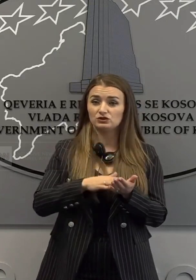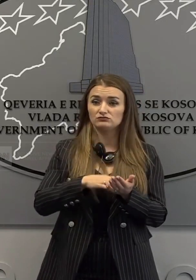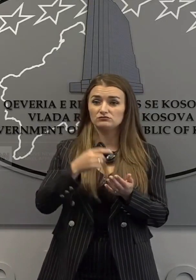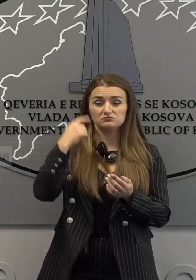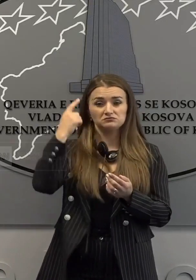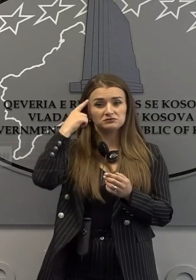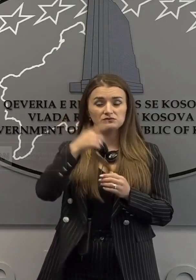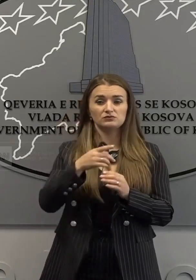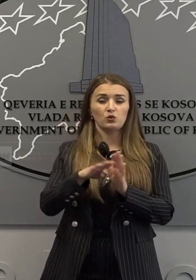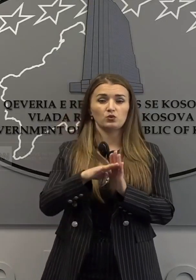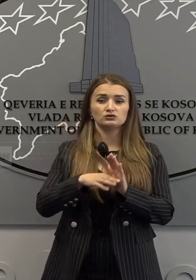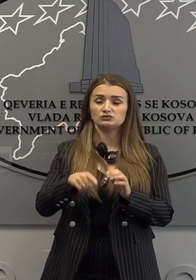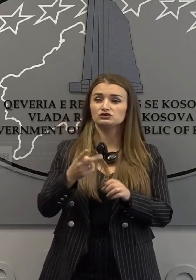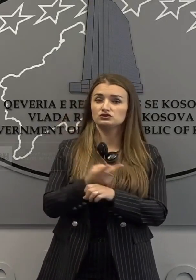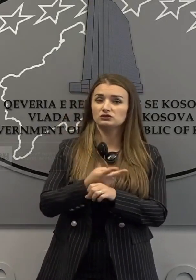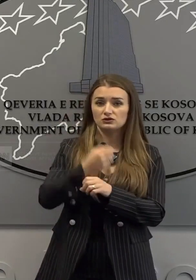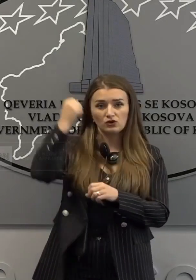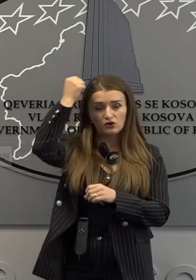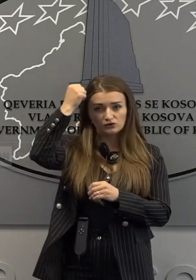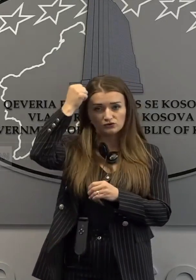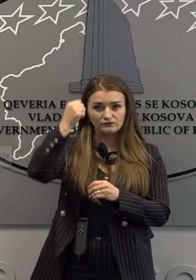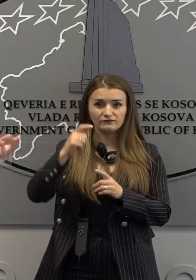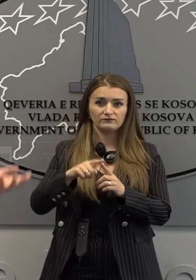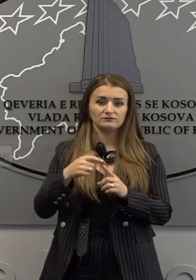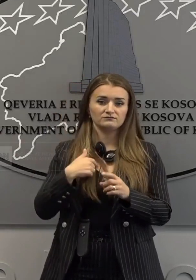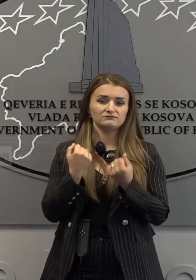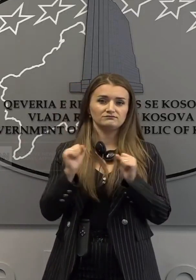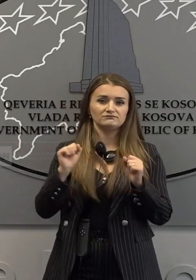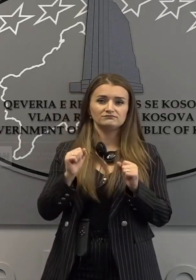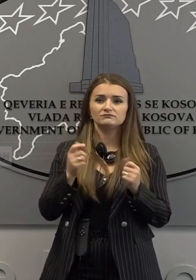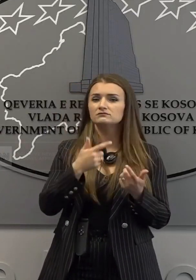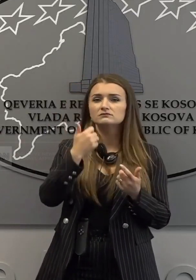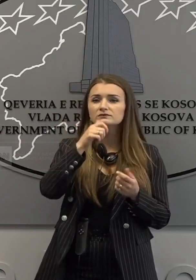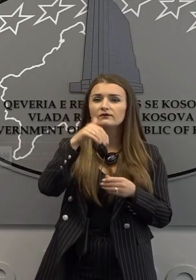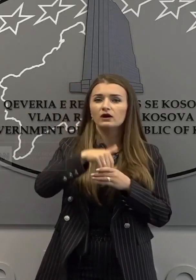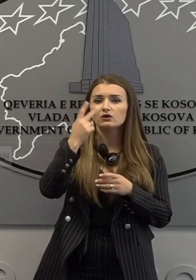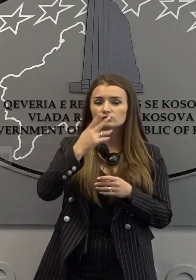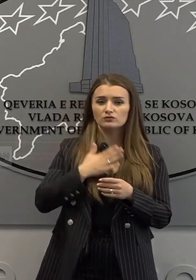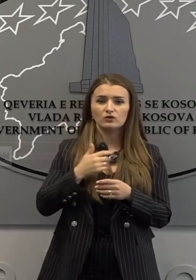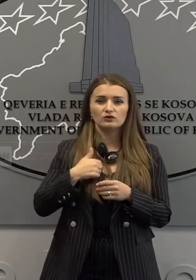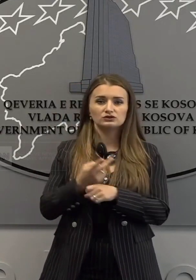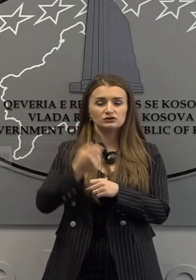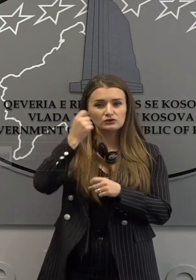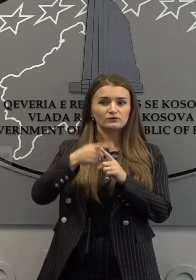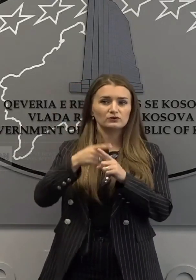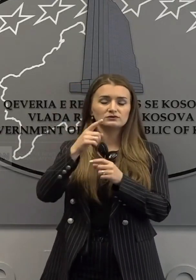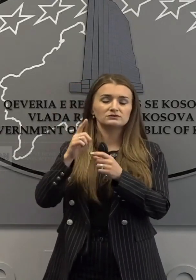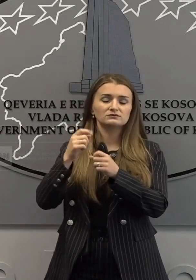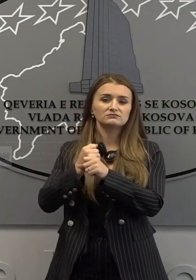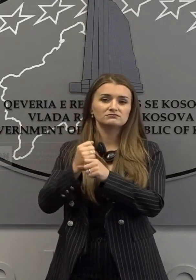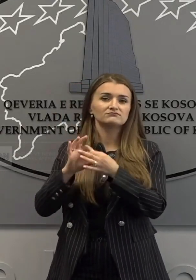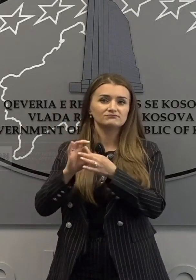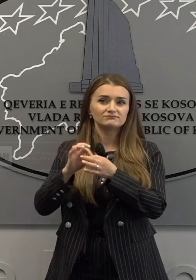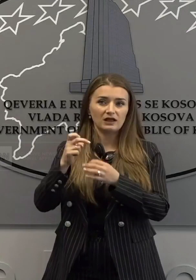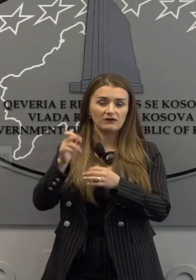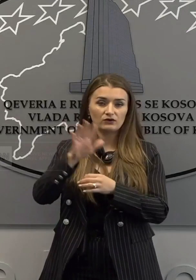kushtetues dhe suverenitetin e Kosovës, e ka fjalën për ne dhe partnerët tonë ndërkombëtar, ai thot, ne nuk mund